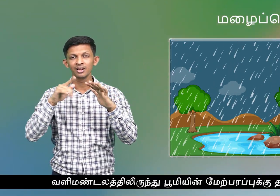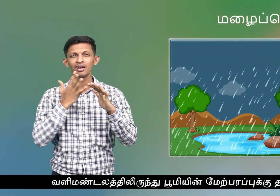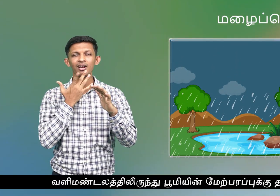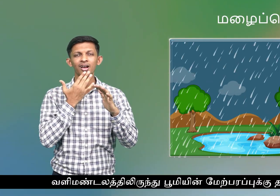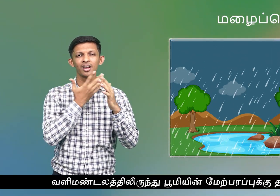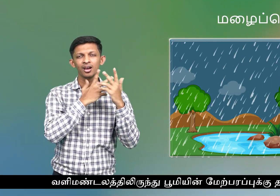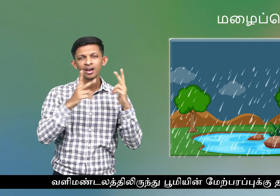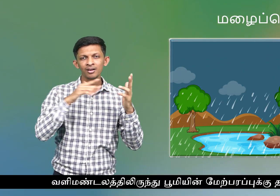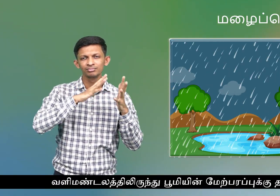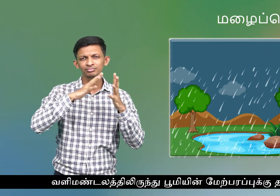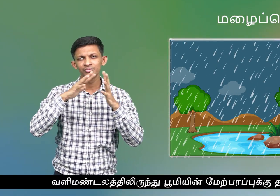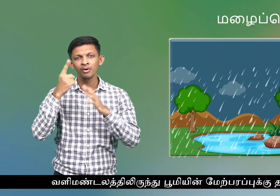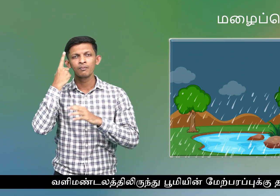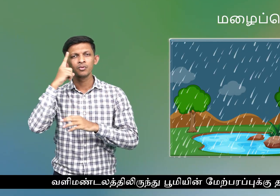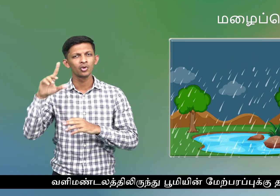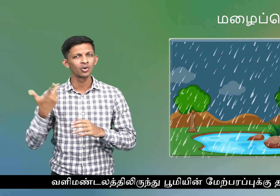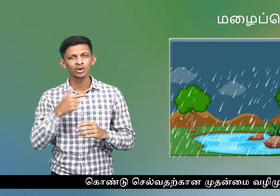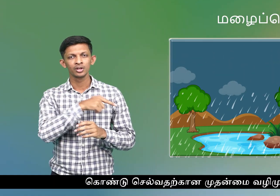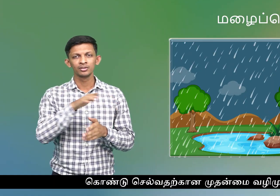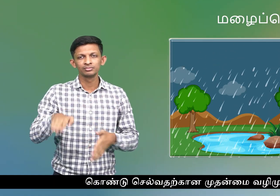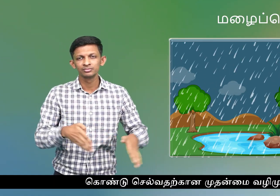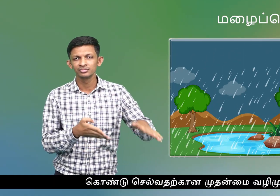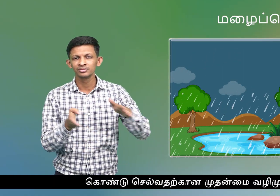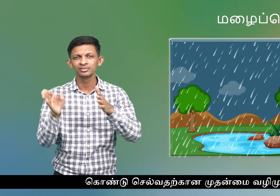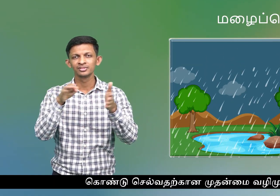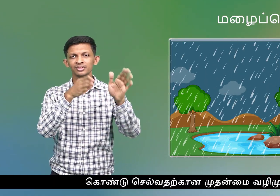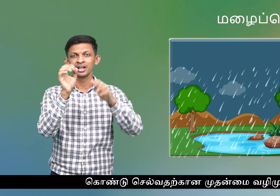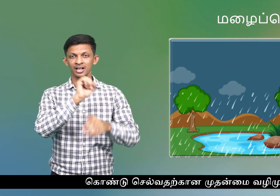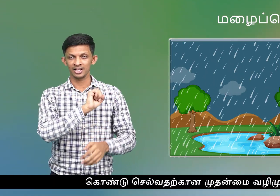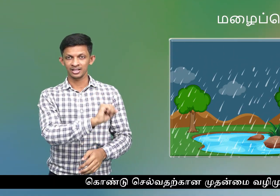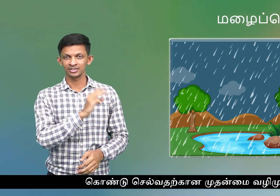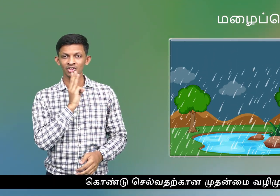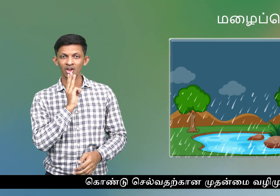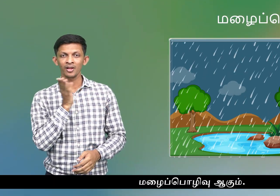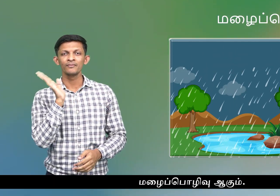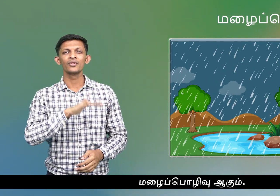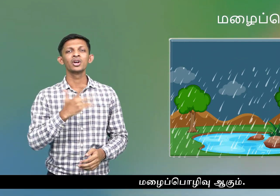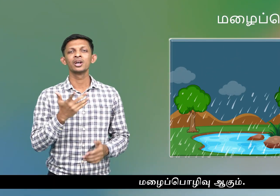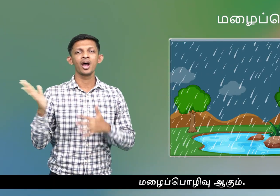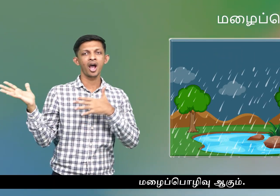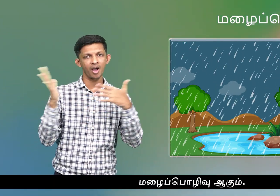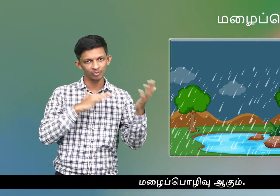வளிமண்டலத்திலிருந்து பூமியின் மேற்பரப்புக்கு தண்ணீரை கொண்டு செல்வதற்கான முதன்மை வழிமுறை மழைப்பொழிவு ஆகும்.